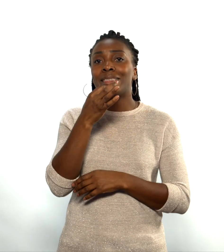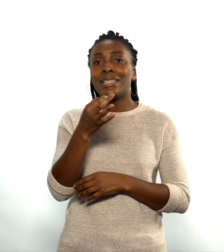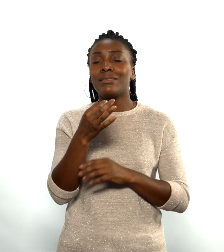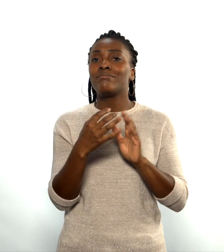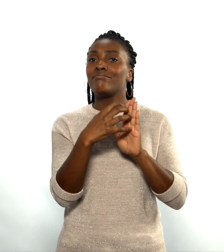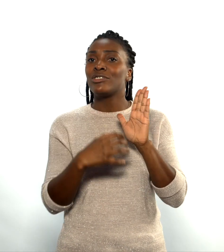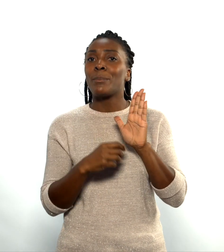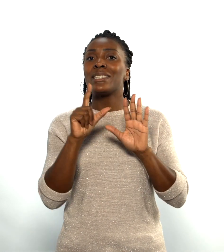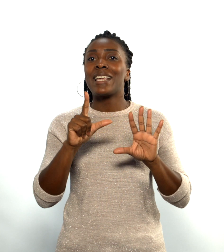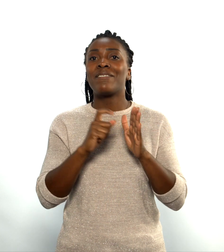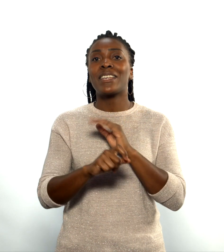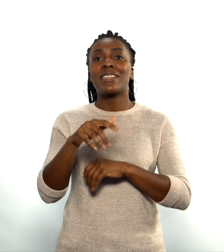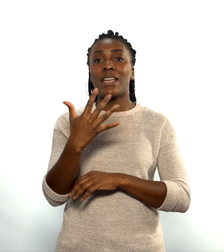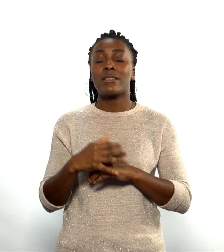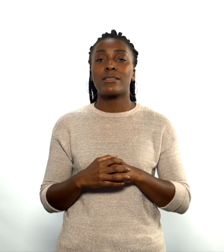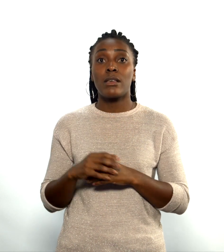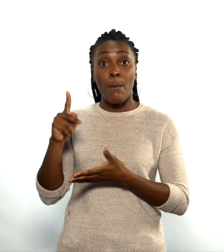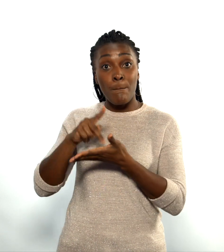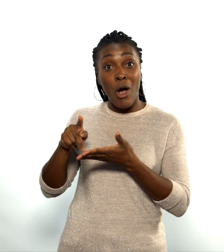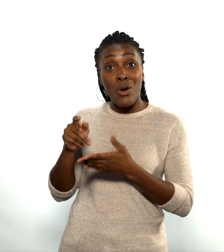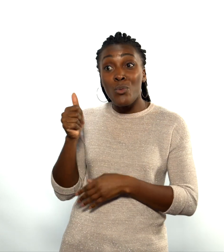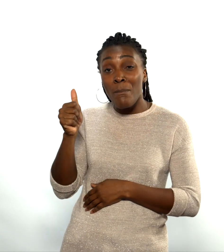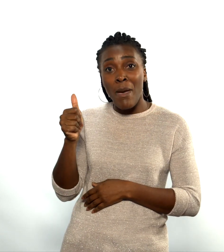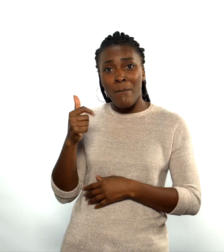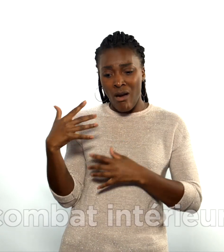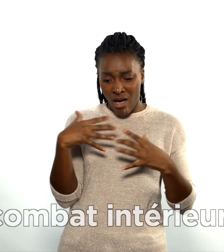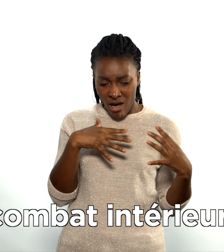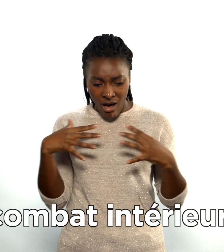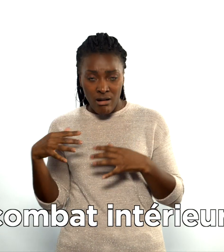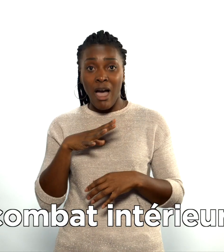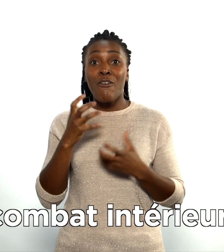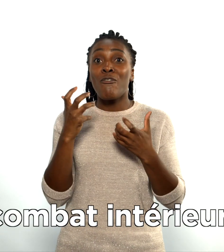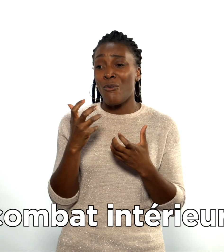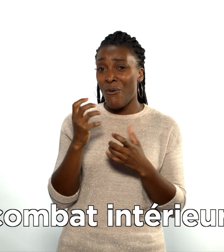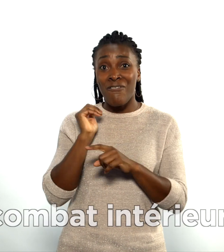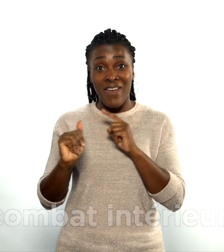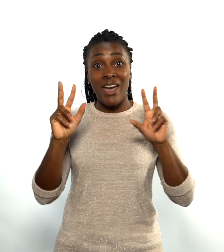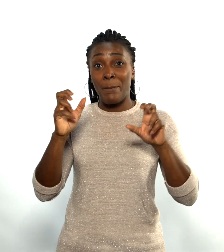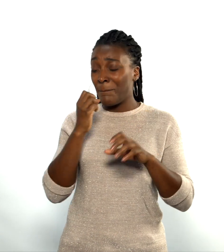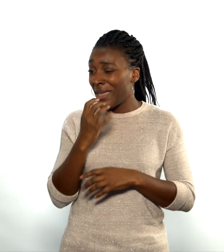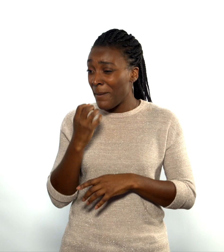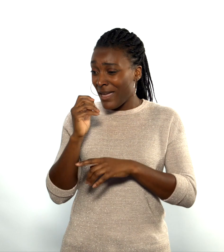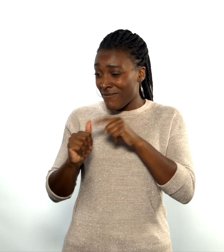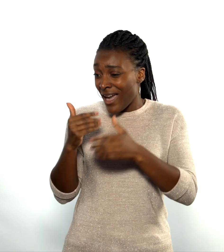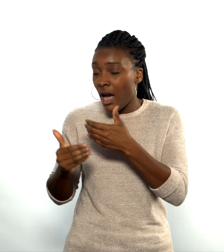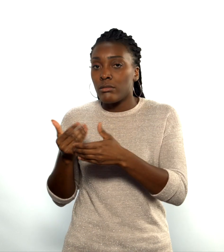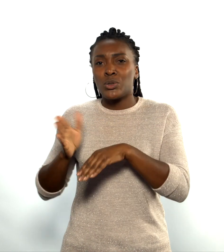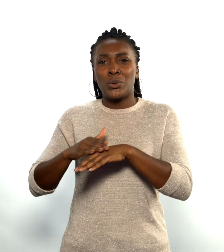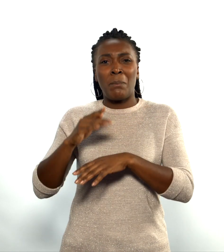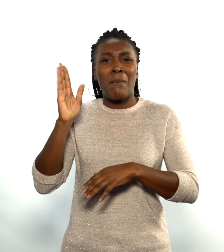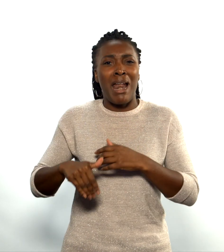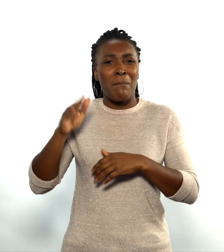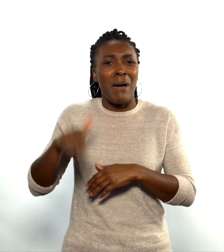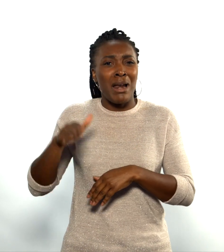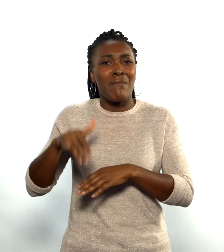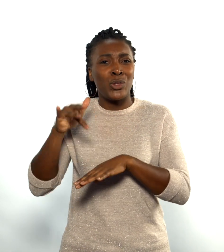7, au verset 15, Paul avait lui aussi ses propres combats. Il a constaté qu'il voulait faire le bien, mais qu'il faisait le mal qu'il ne voulait pas